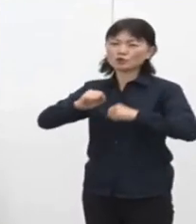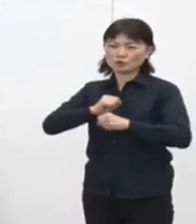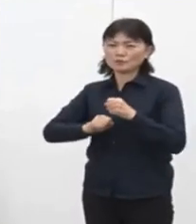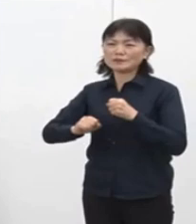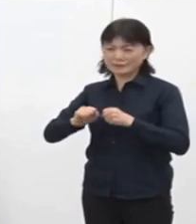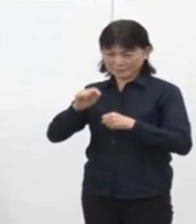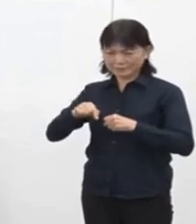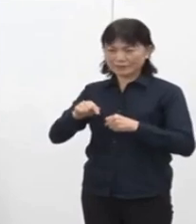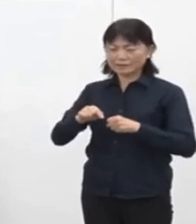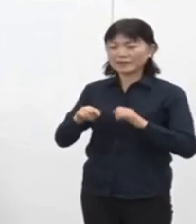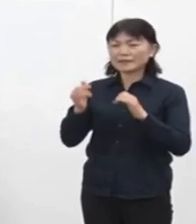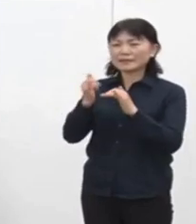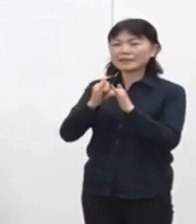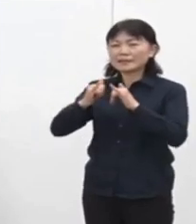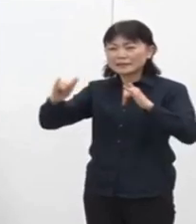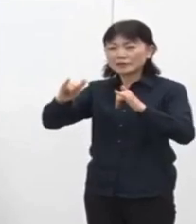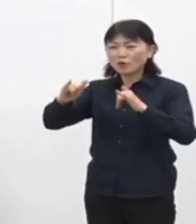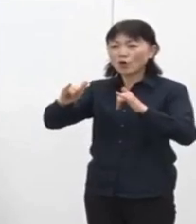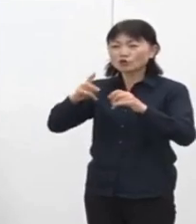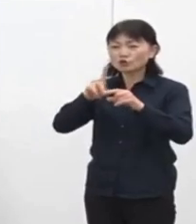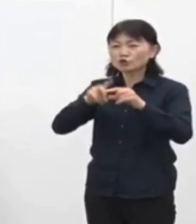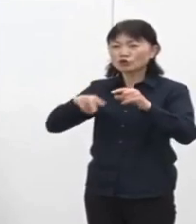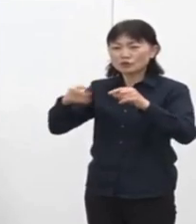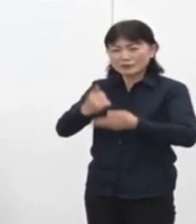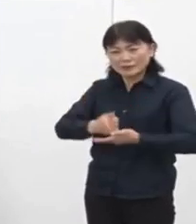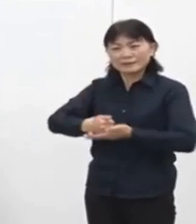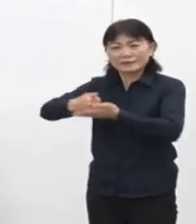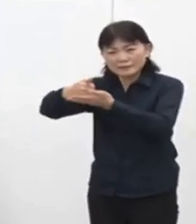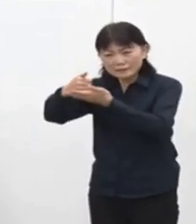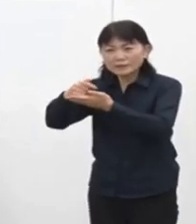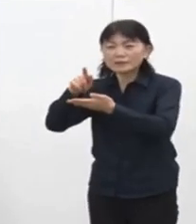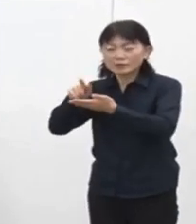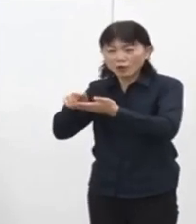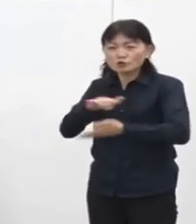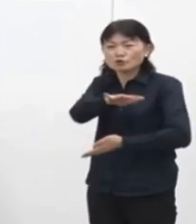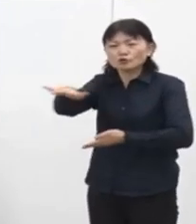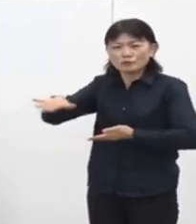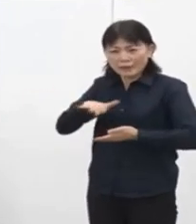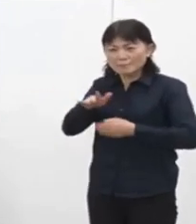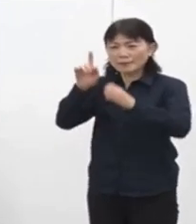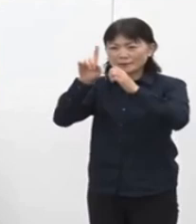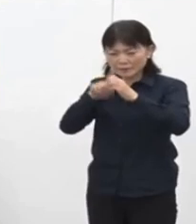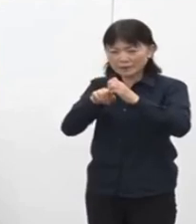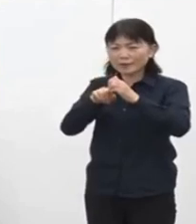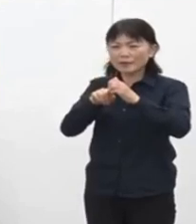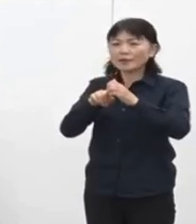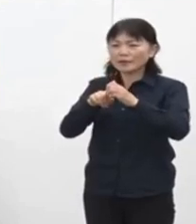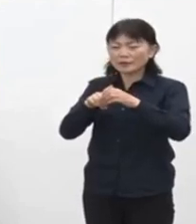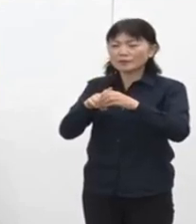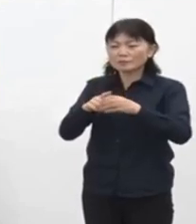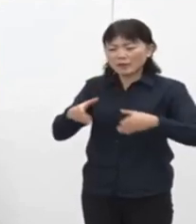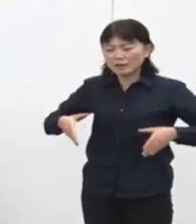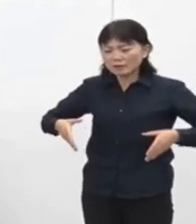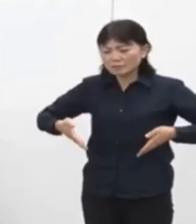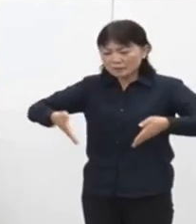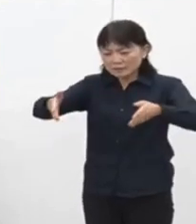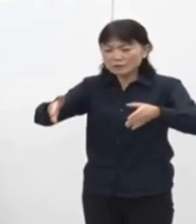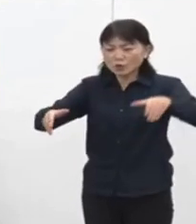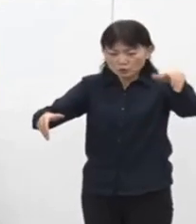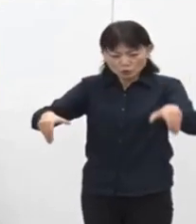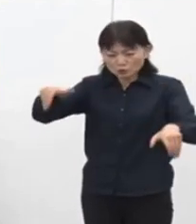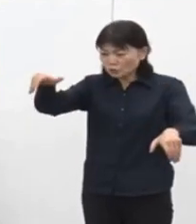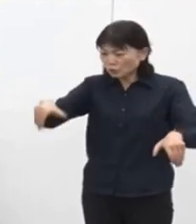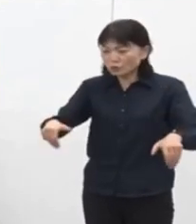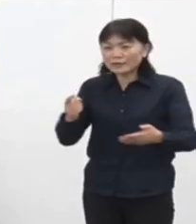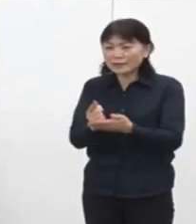人中心の道路空間を目指してまして、万博開催時には速道の活用だけではなくて、道の未来